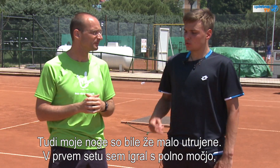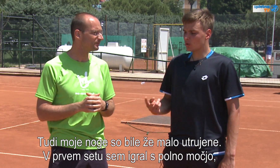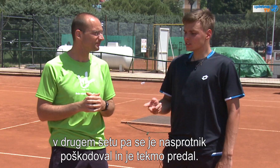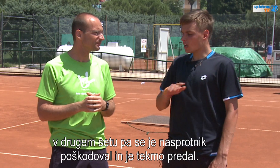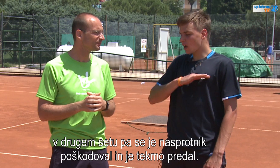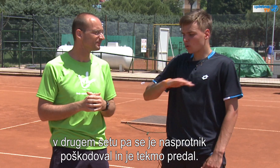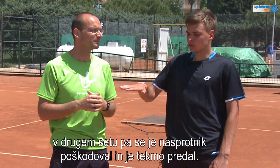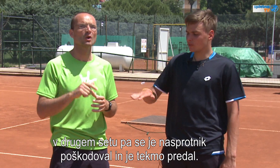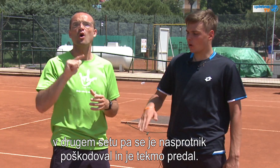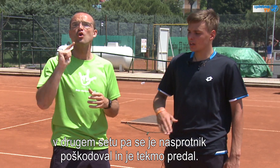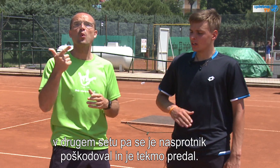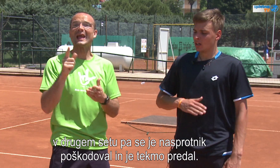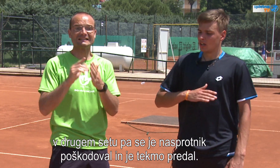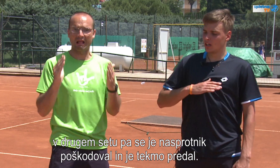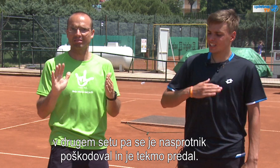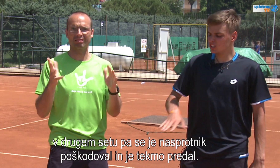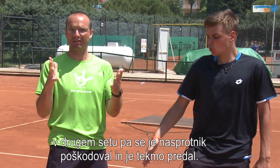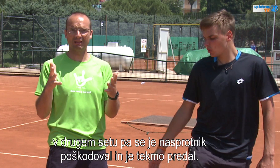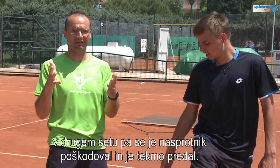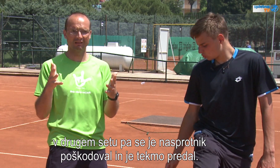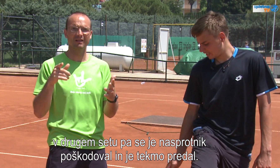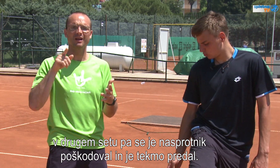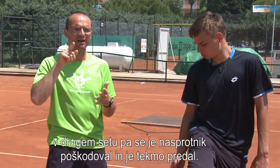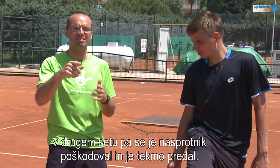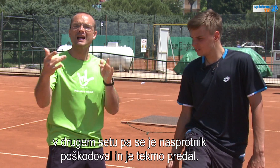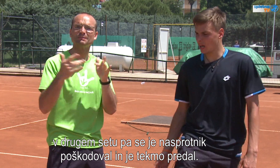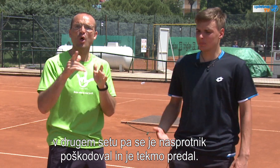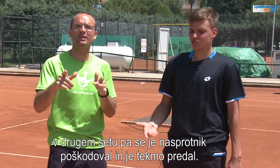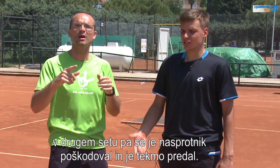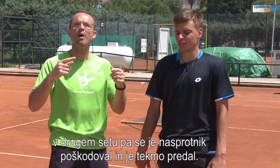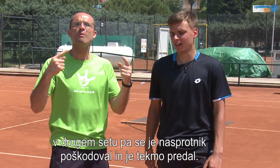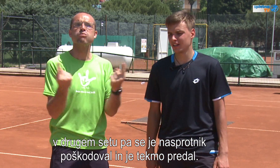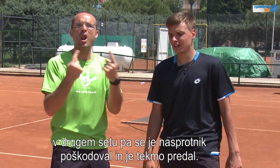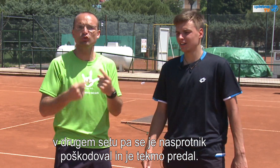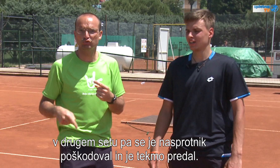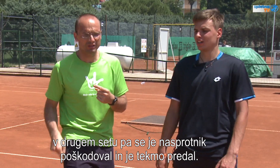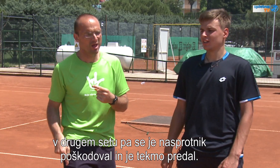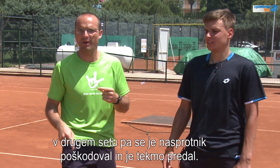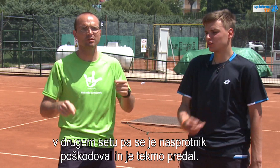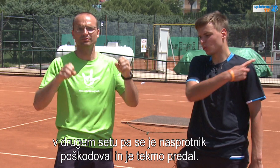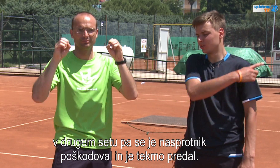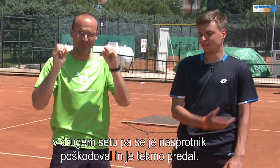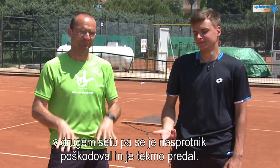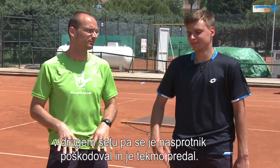Tukaj se je hodilo in je tu. Ja mislim se. Je tukaj.